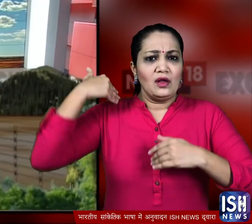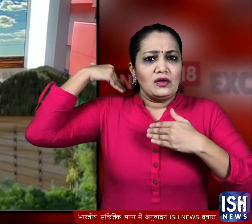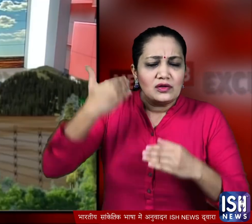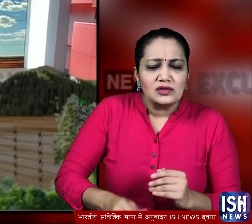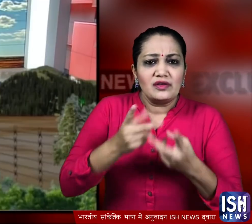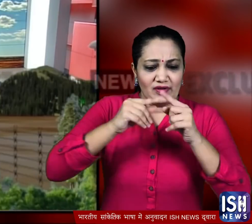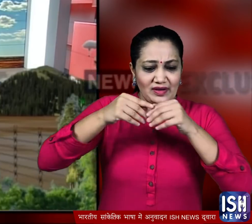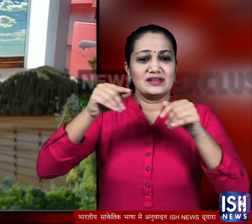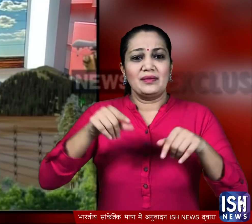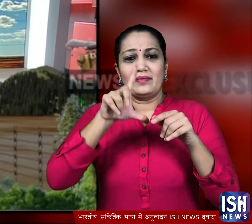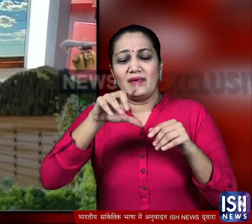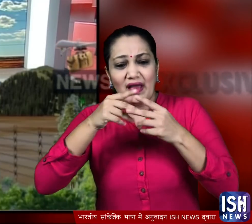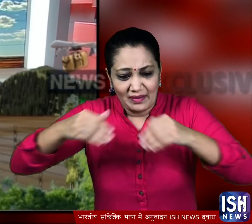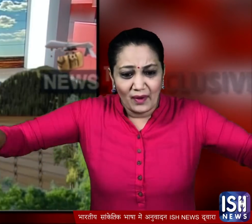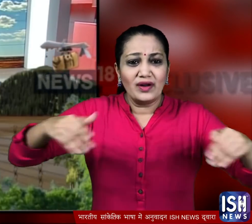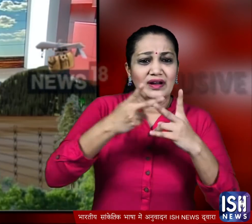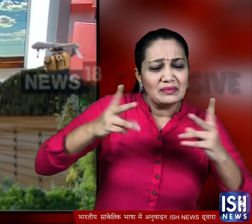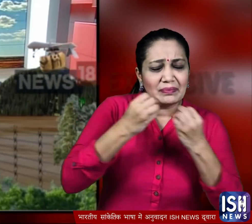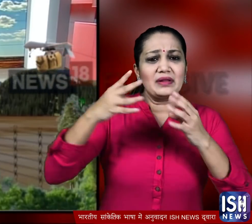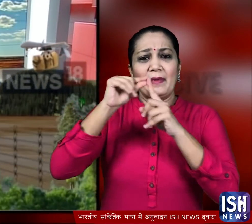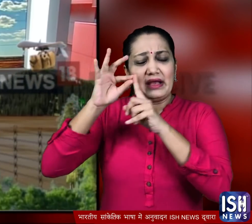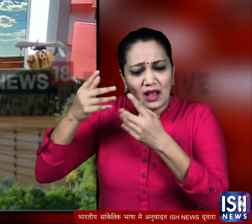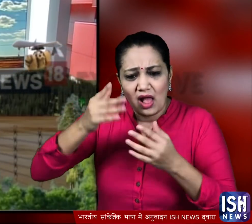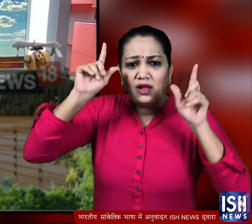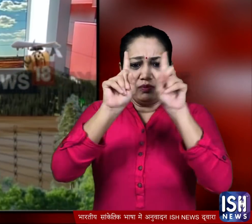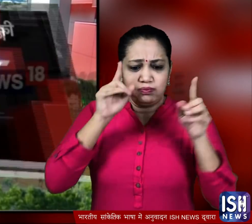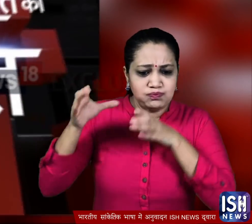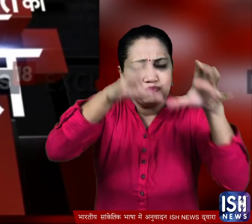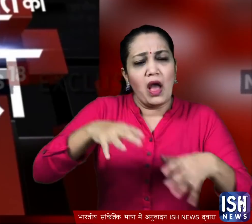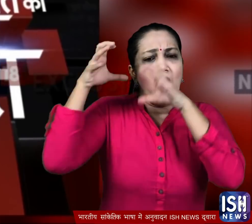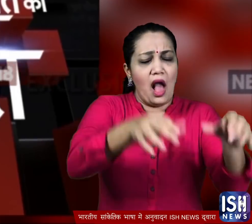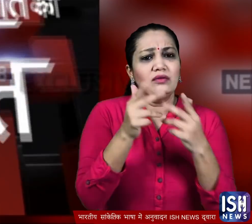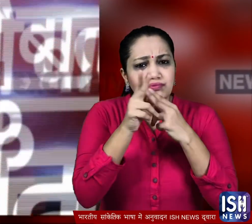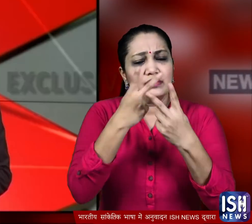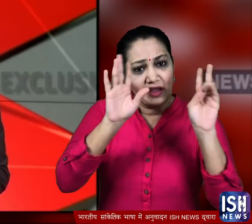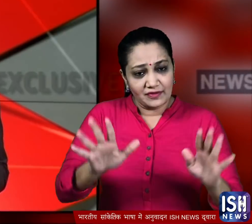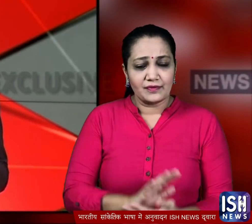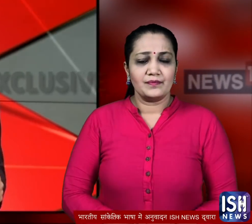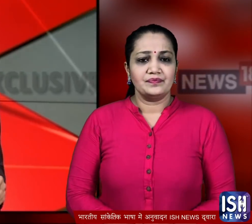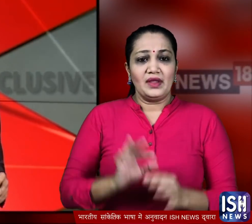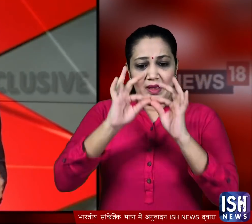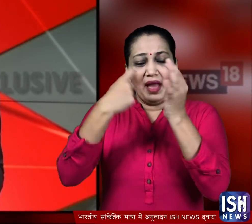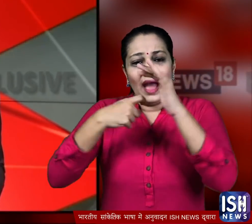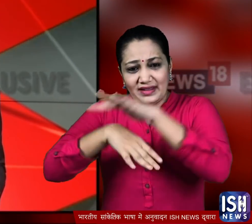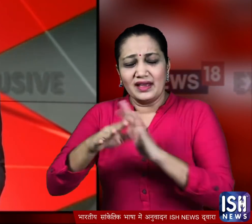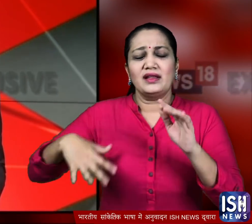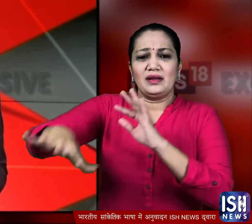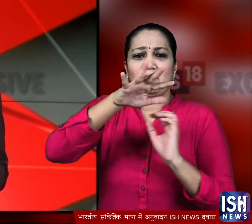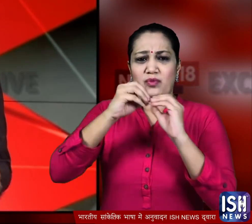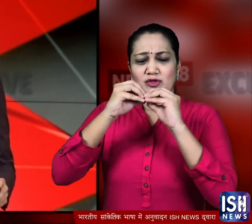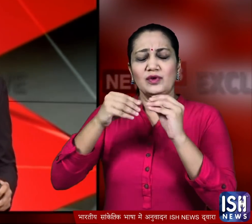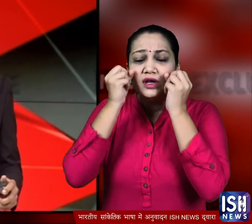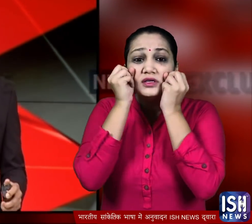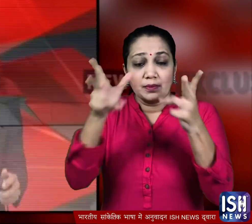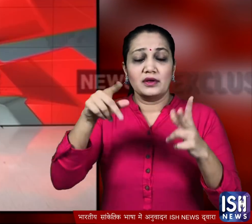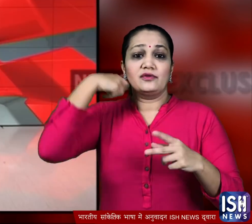पिछले काफी समय से अंतर्राष्ट्रीय सीमा पर ड्रोन के जरिए पाकिस्तान से हथियार भेजे जा रहे हैं। बिहार के भोजपुर से